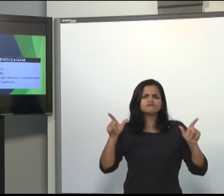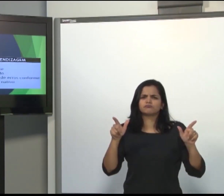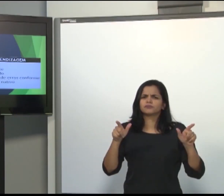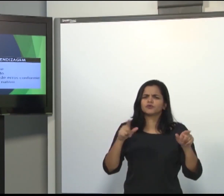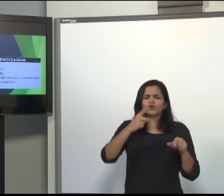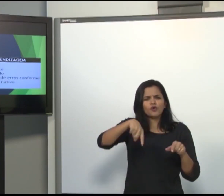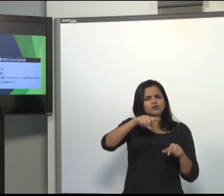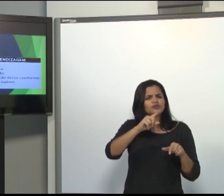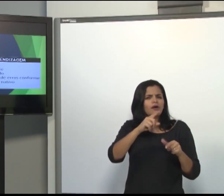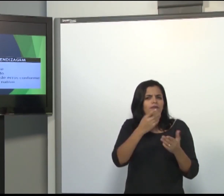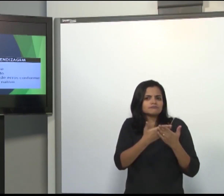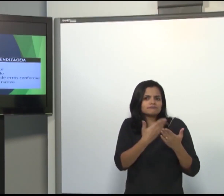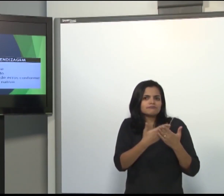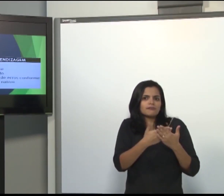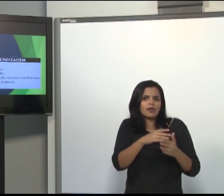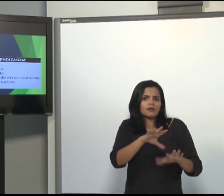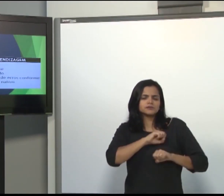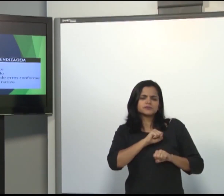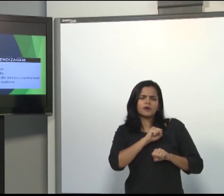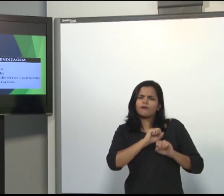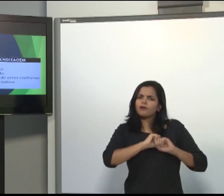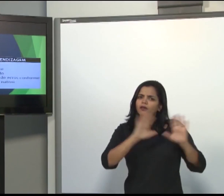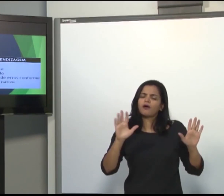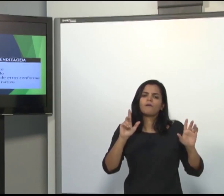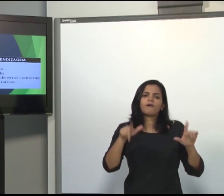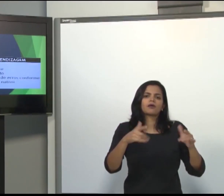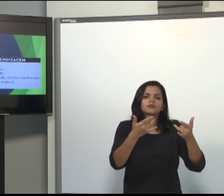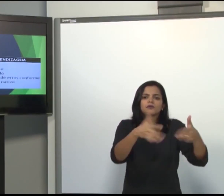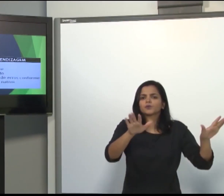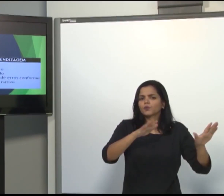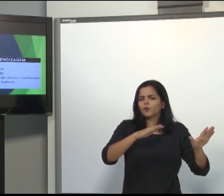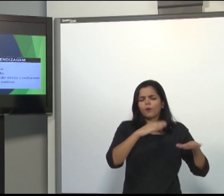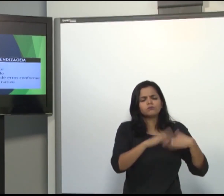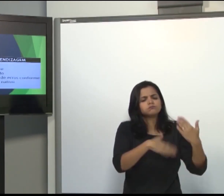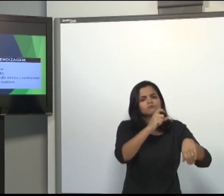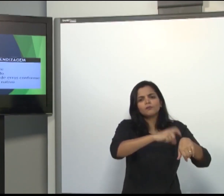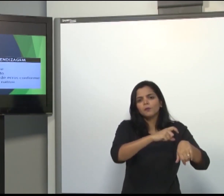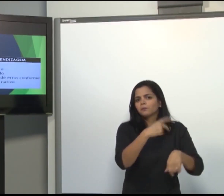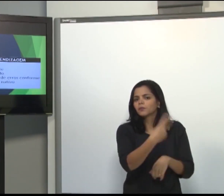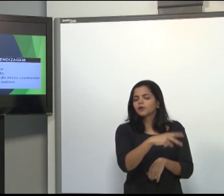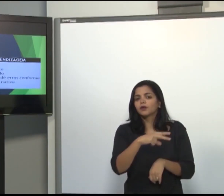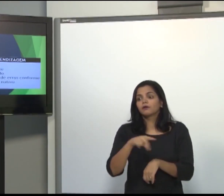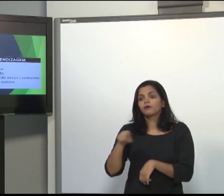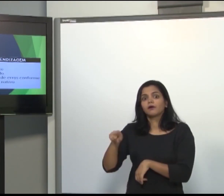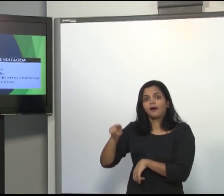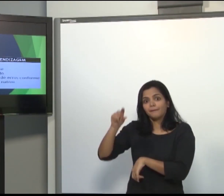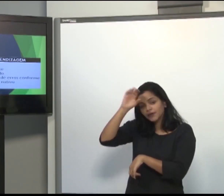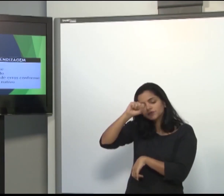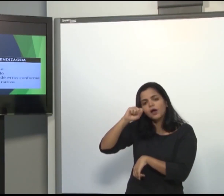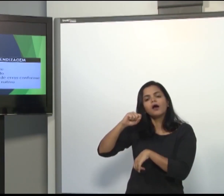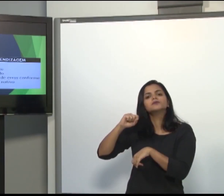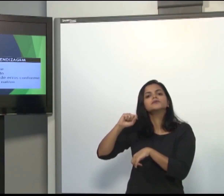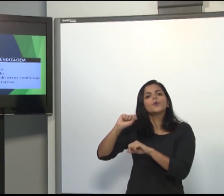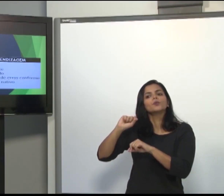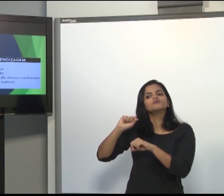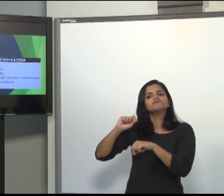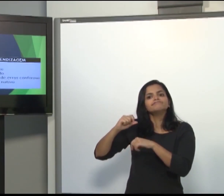vocês já estudaram sobre aquisição, que ocorrem de forma tranquila no momento da conversação. E, com relação